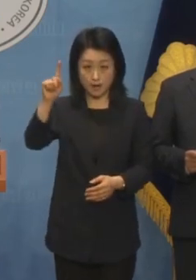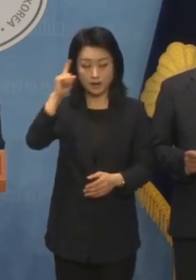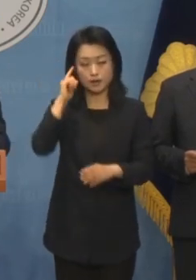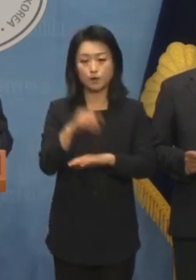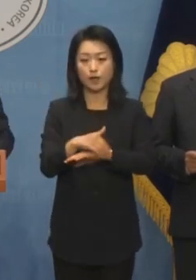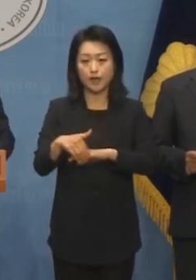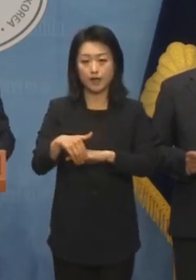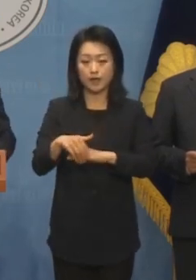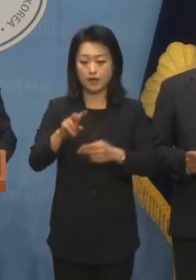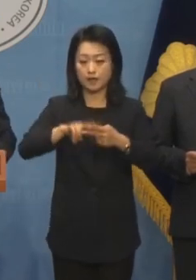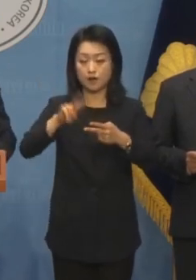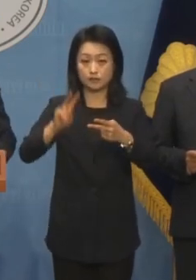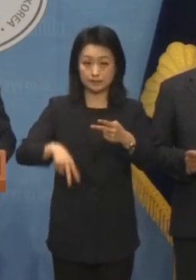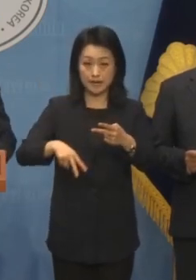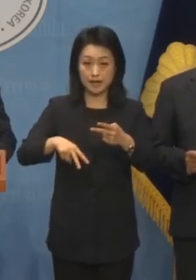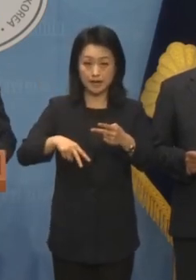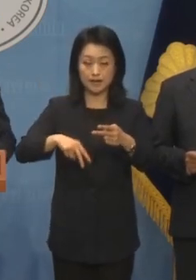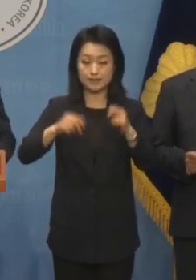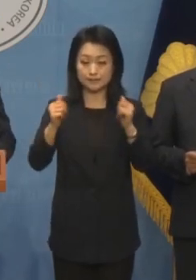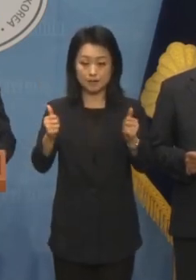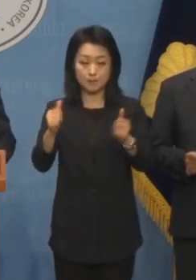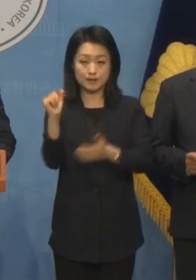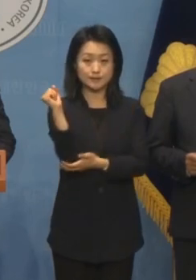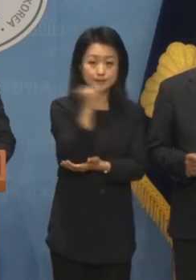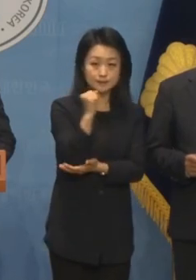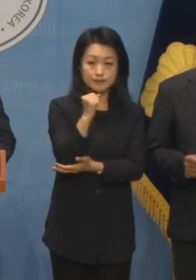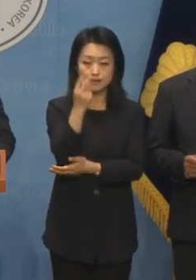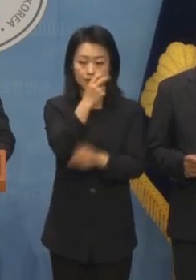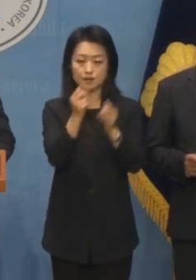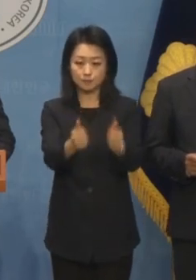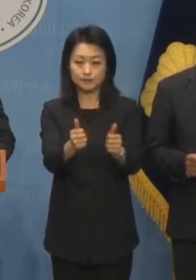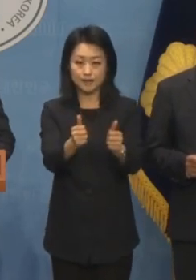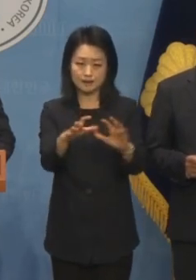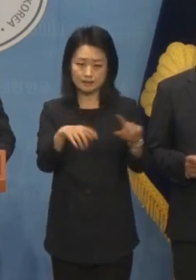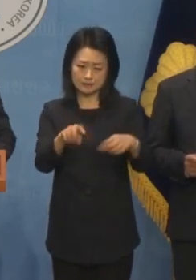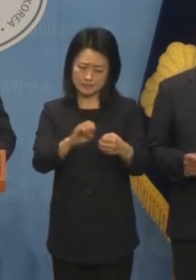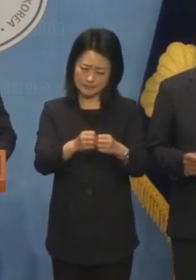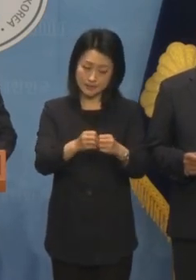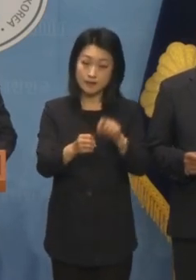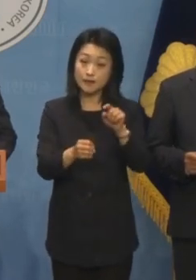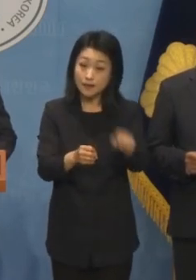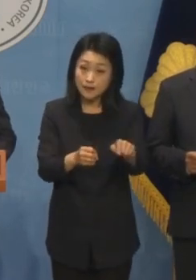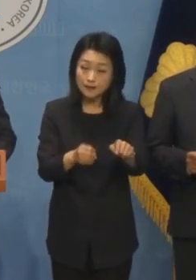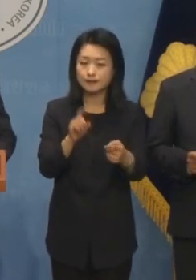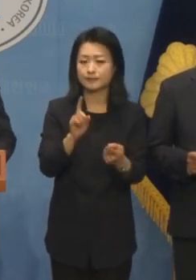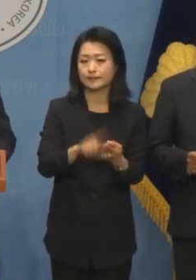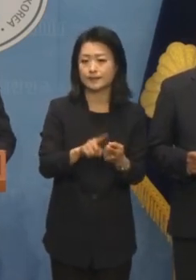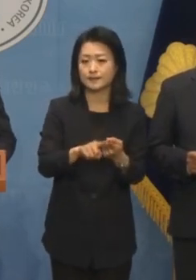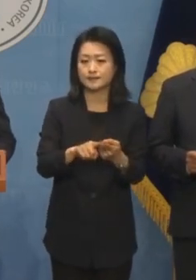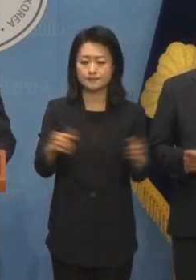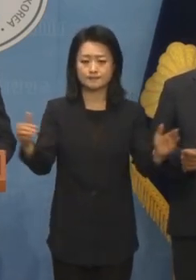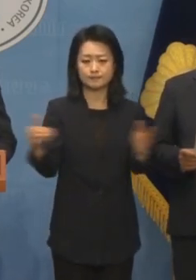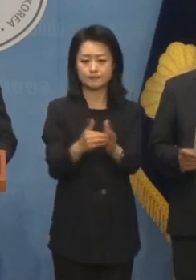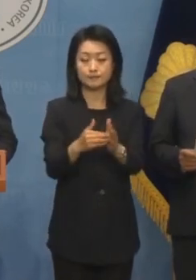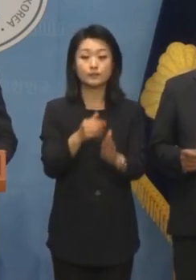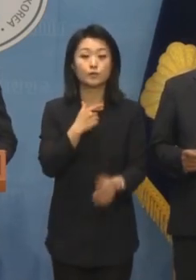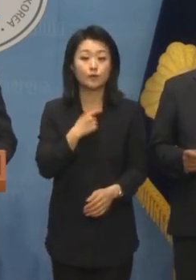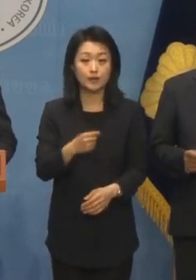검토하겠습니다. 형사사법 시스템을 흔드는 정치검찰의 극악무도한 사건 조작 행태를